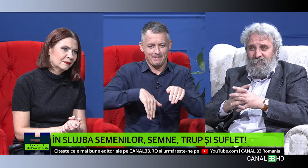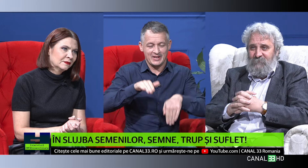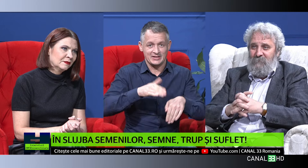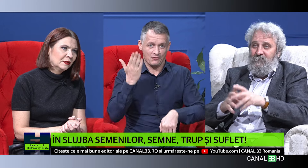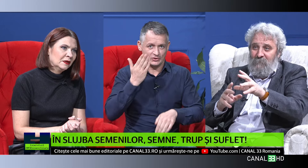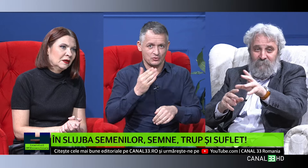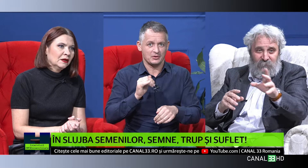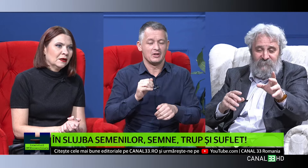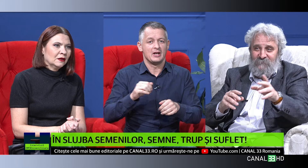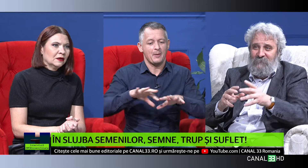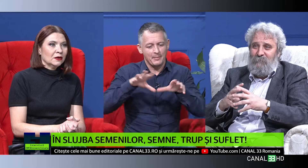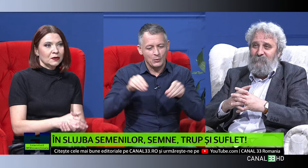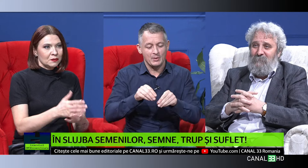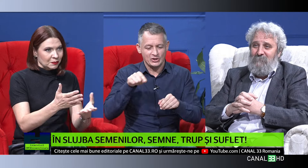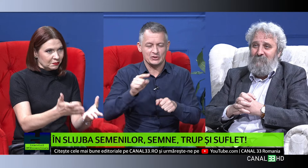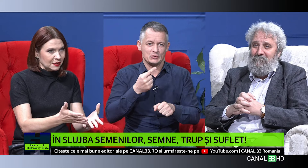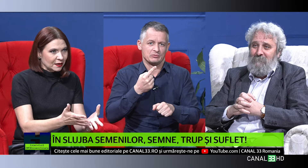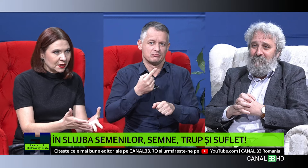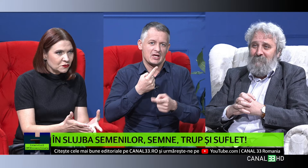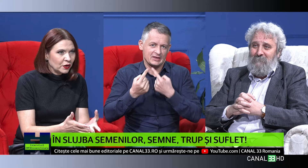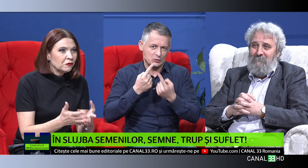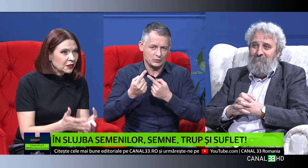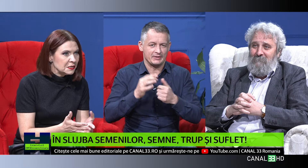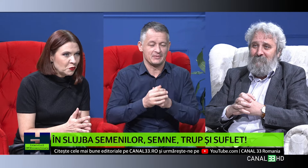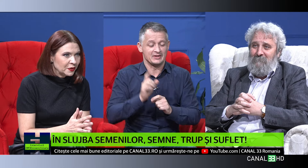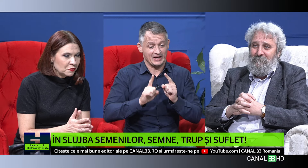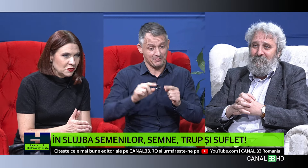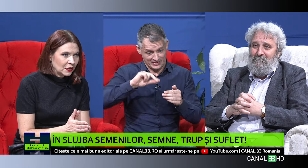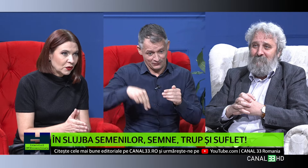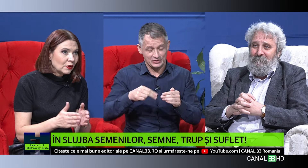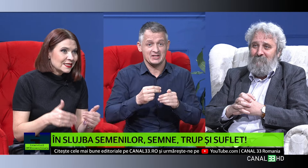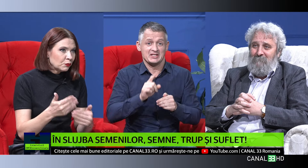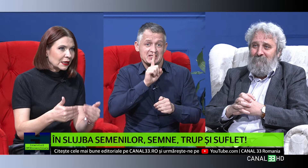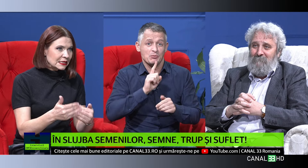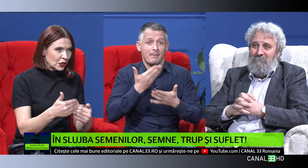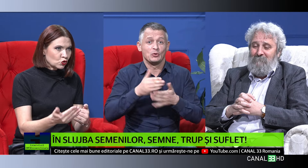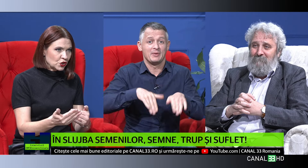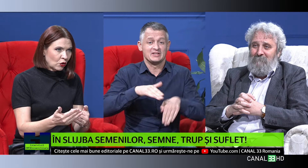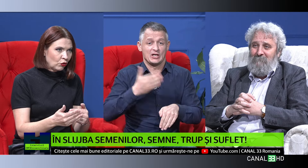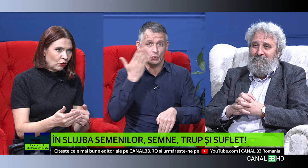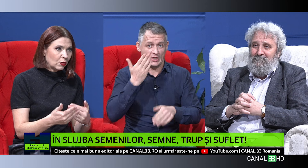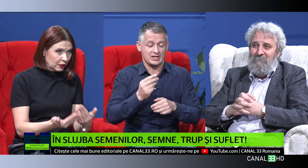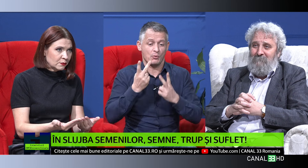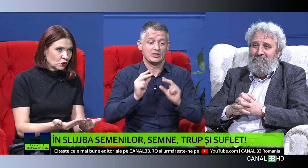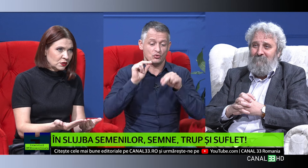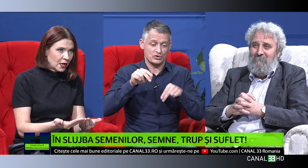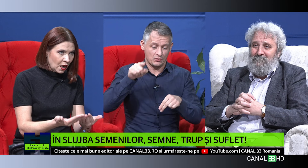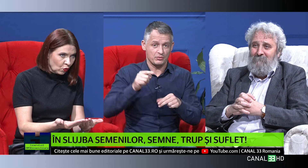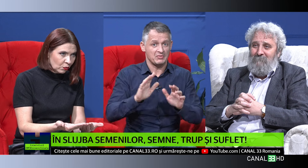subiectul ăsta. Îmi cer iertare pentru... Dacă îmi dați voie, e foarte simplu pentru Ministerul Educației. Important este să ajunge acolo. Îi dăm soluția acum,